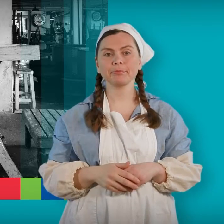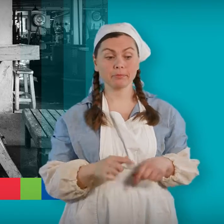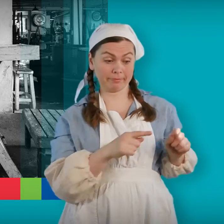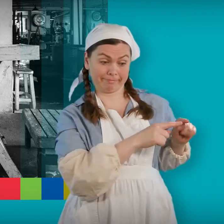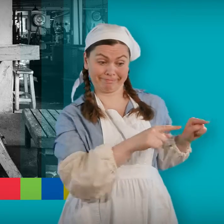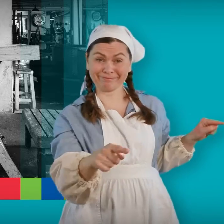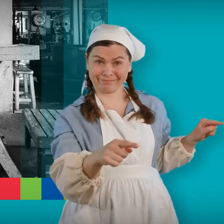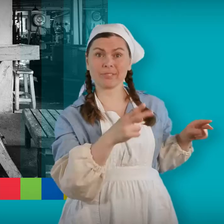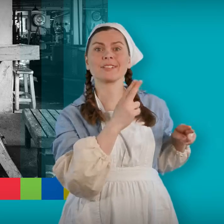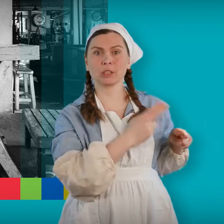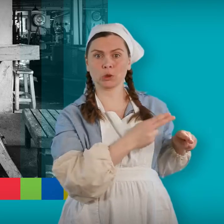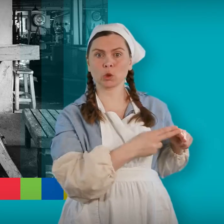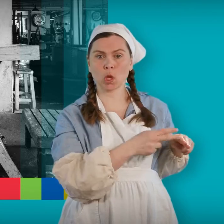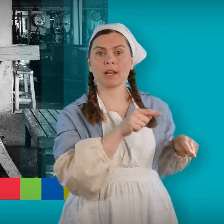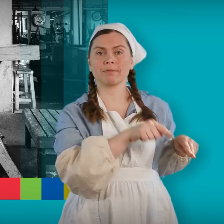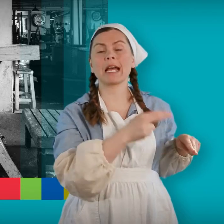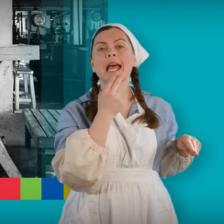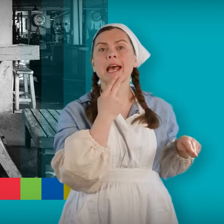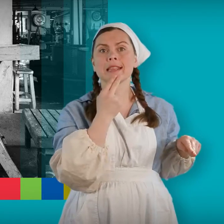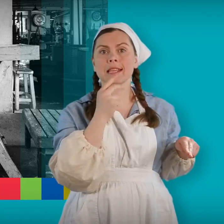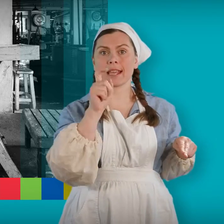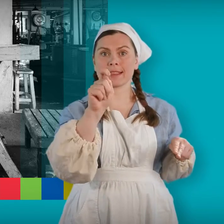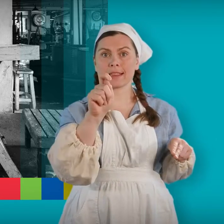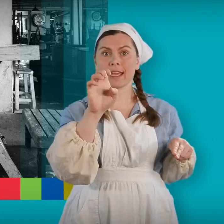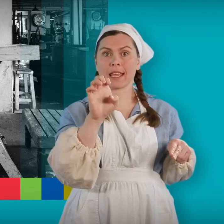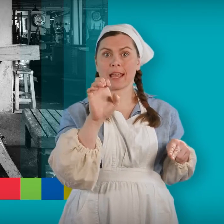Den som jeg tredde på, lagd av stål og heter teine.